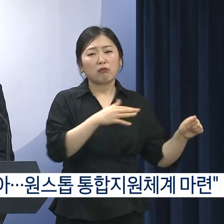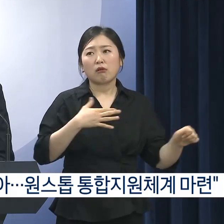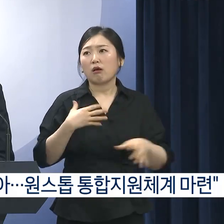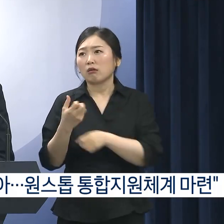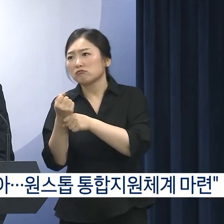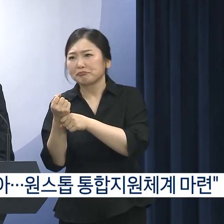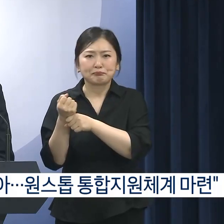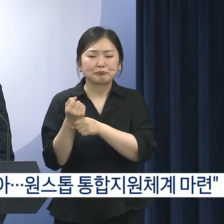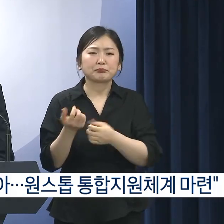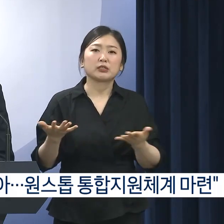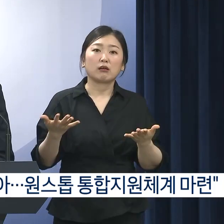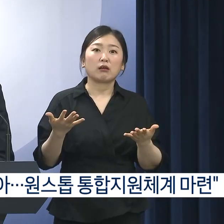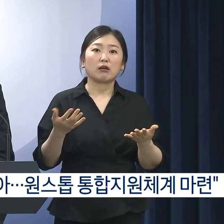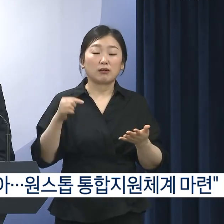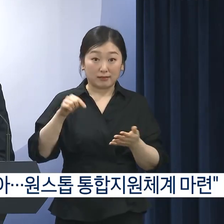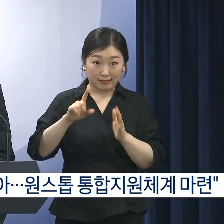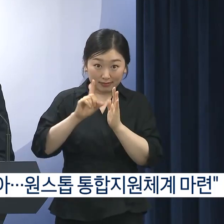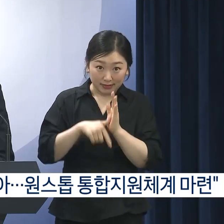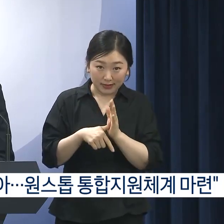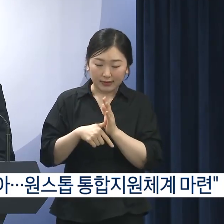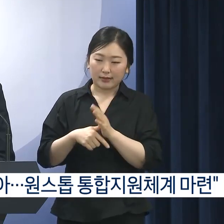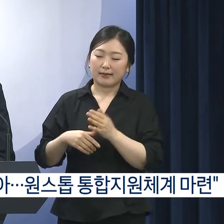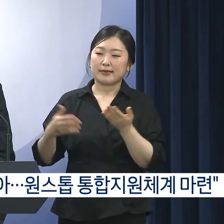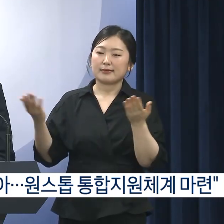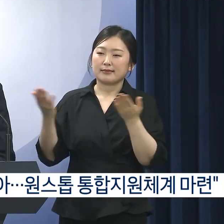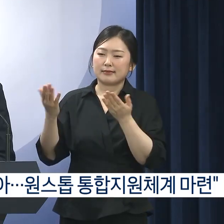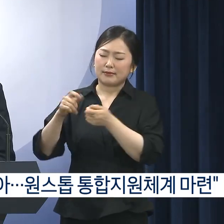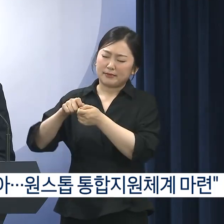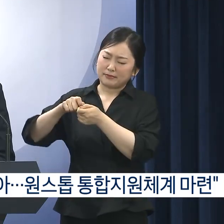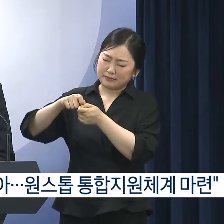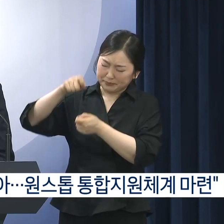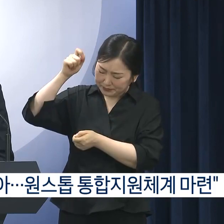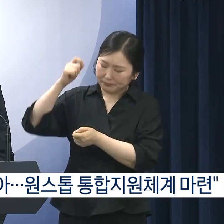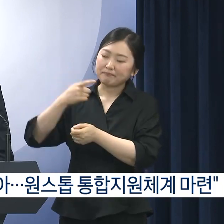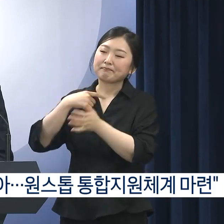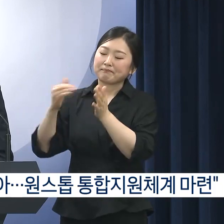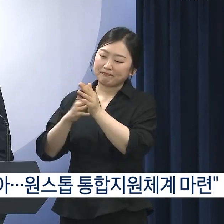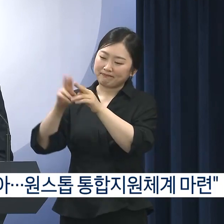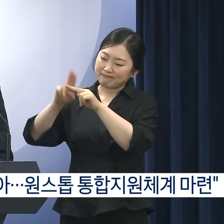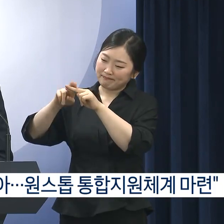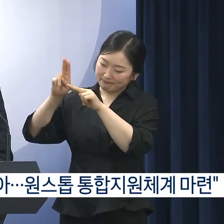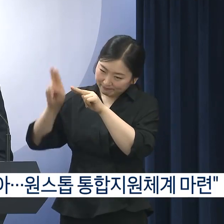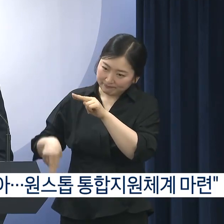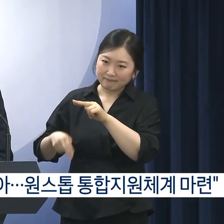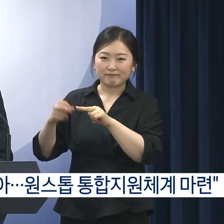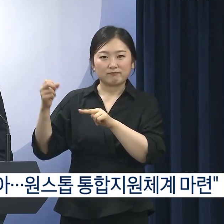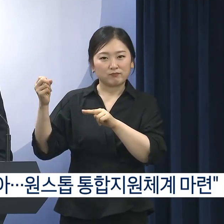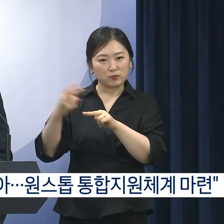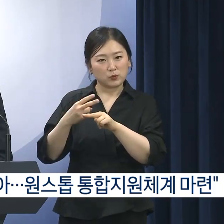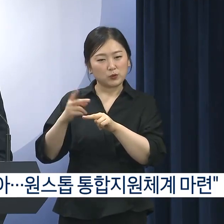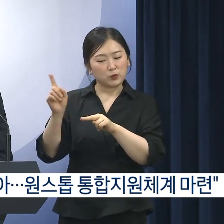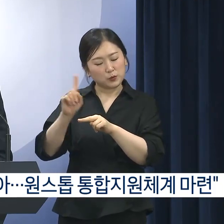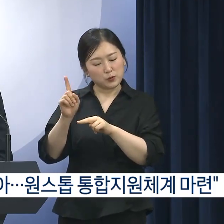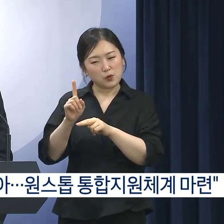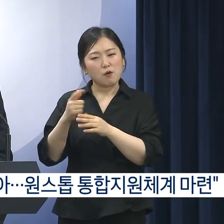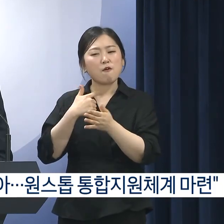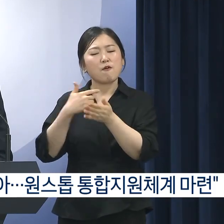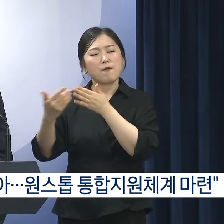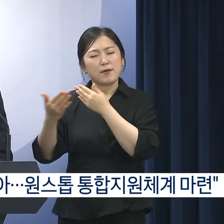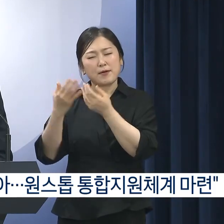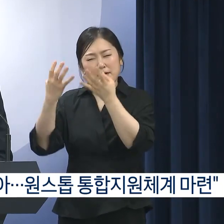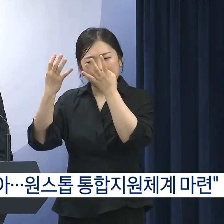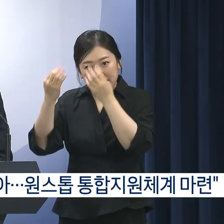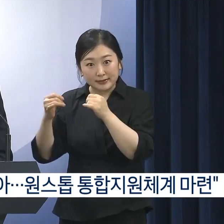또 한편으로는 기업인이라든지 또 자기들 간에 이렇게 서로 간에 할 수 있는 자조 모임을 통해서 충분하게 할 수 있는 것을 지원하도록